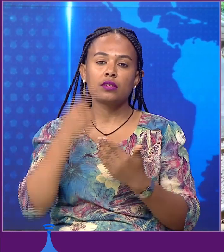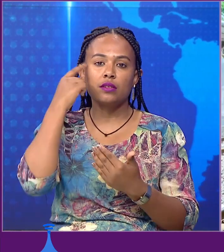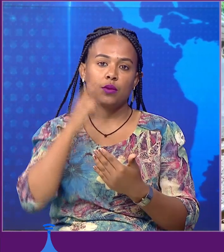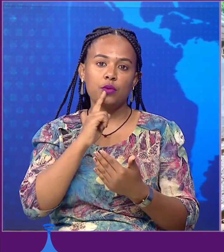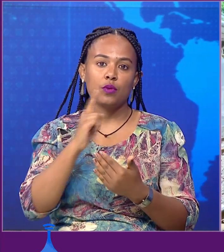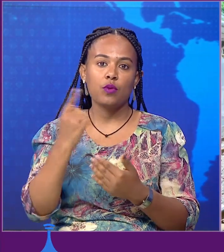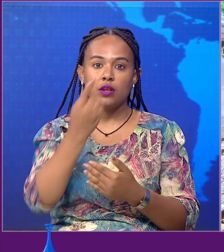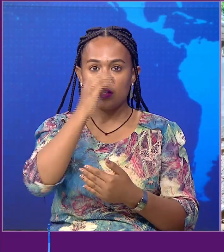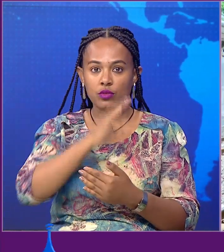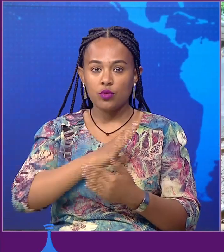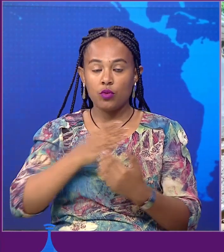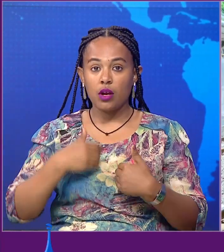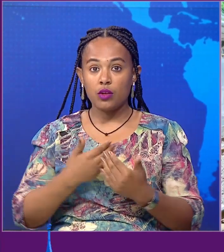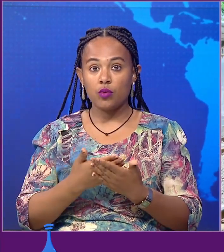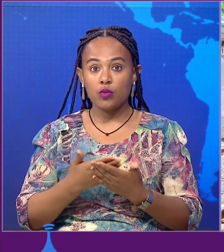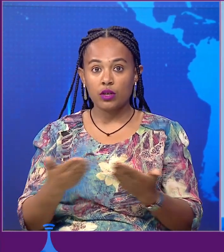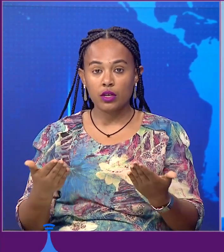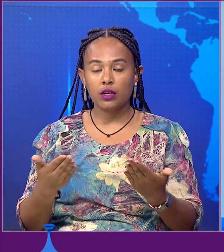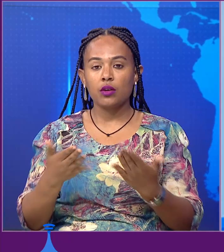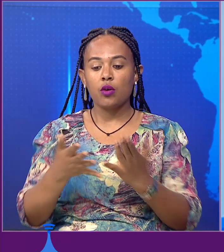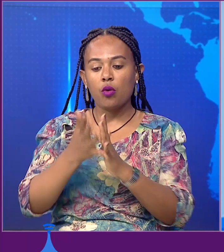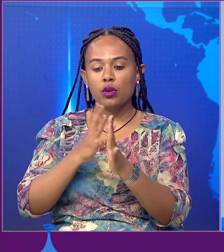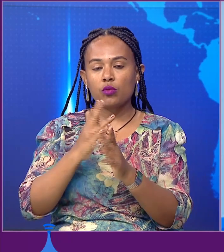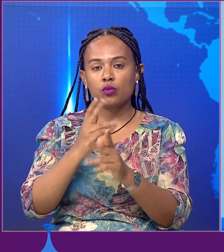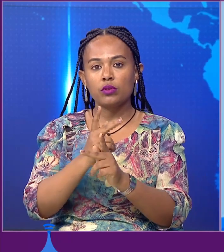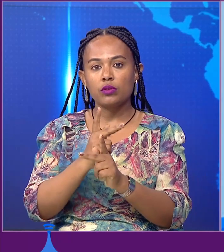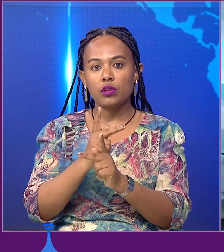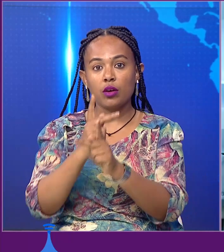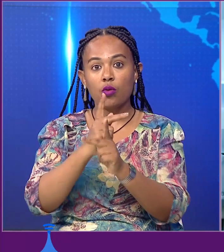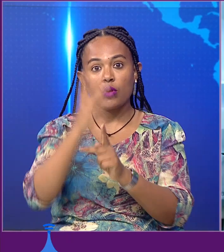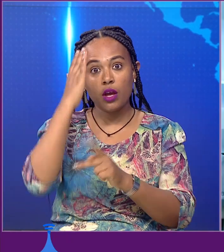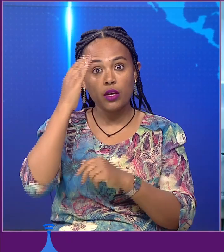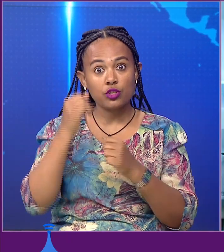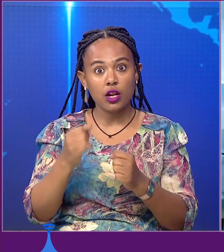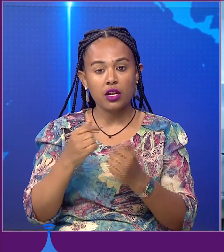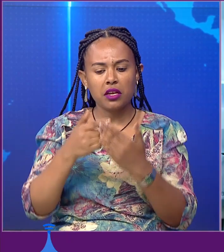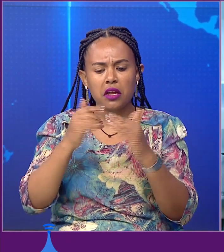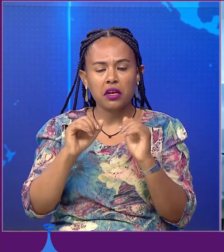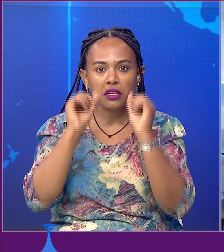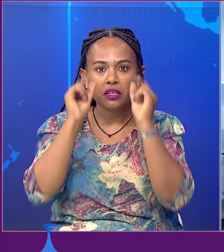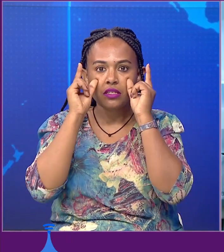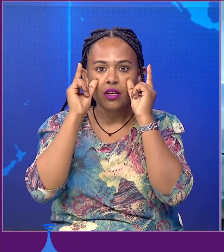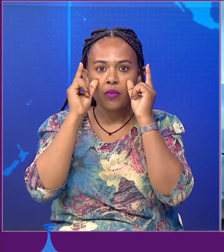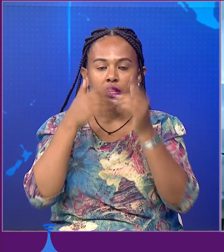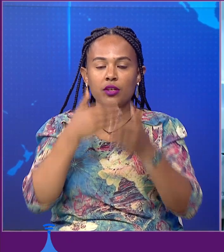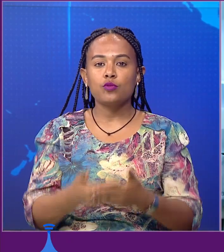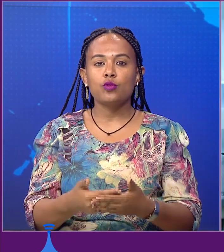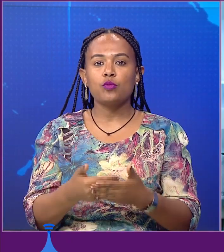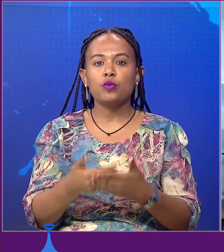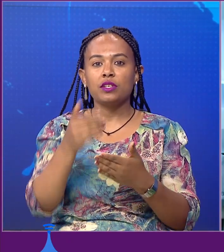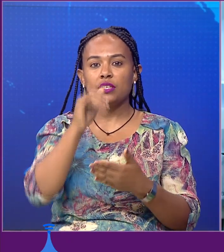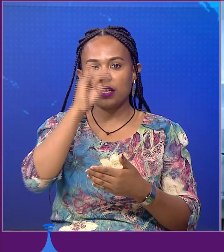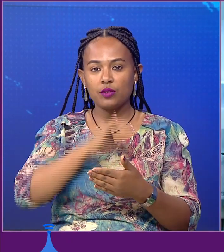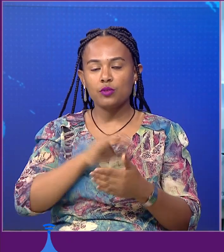ያው አንዳንድ ሰው ያለው ነገር ያው ክሮኖሎጂካል ኦርደሩ ጠንቅቆ ሊያውቀው ይችላል። አንዳንድ ሰው ደግሞ ያው ያን ያክል ግንዛቤ የሌለው ሰው ደግሞ እንደዚህ አይነት ሰዎች ደግሞ